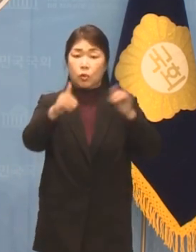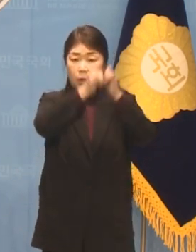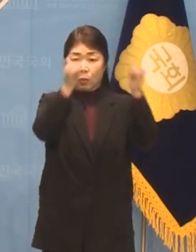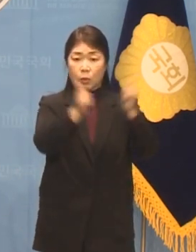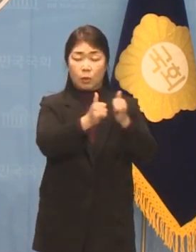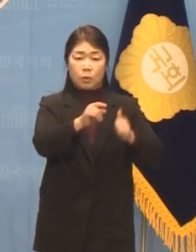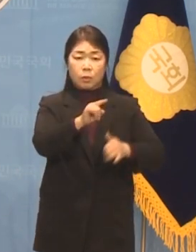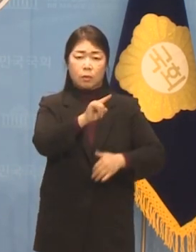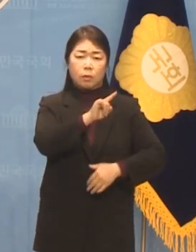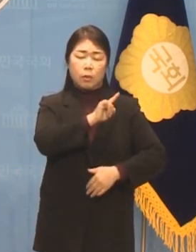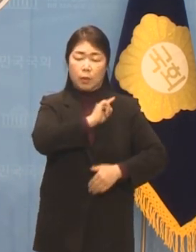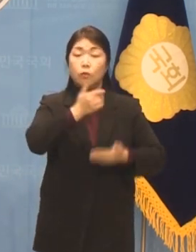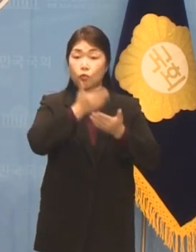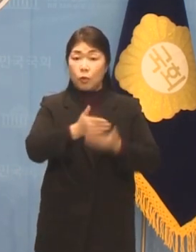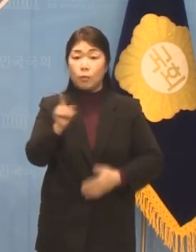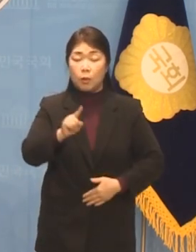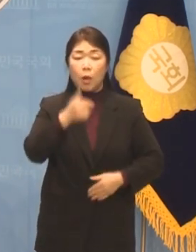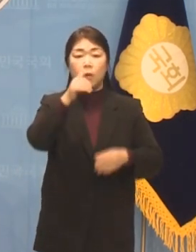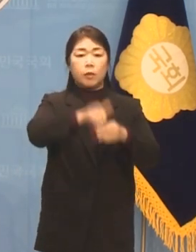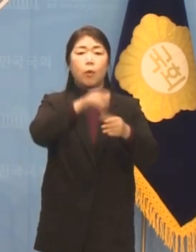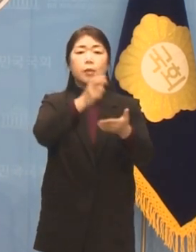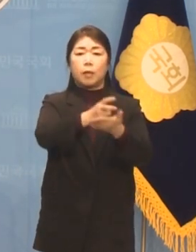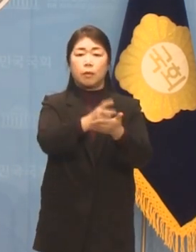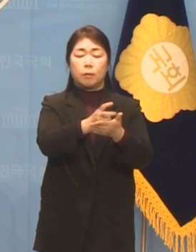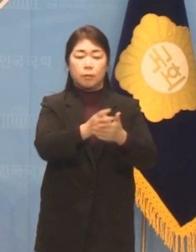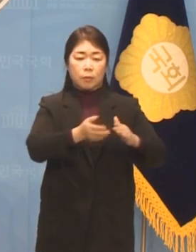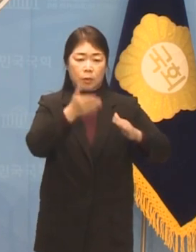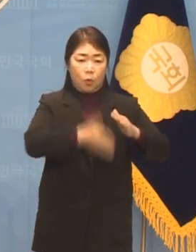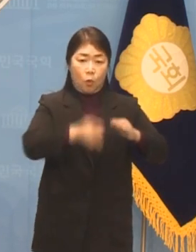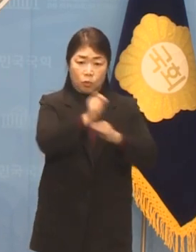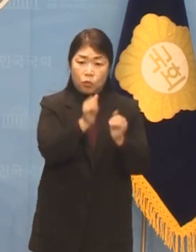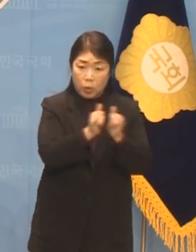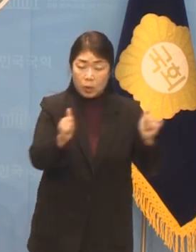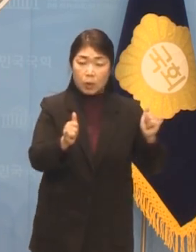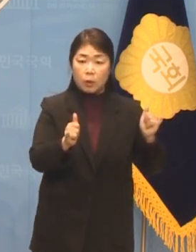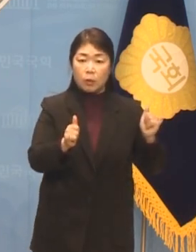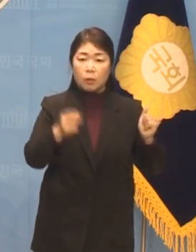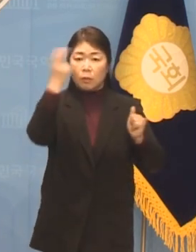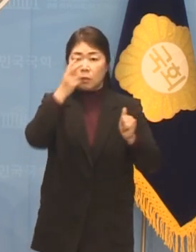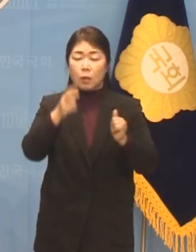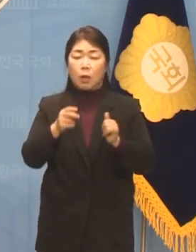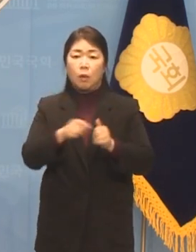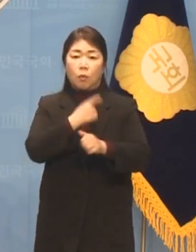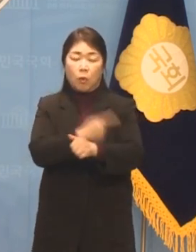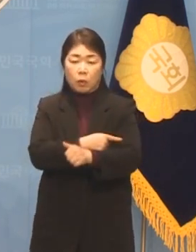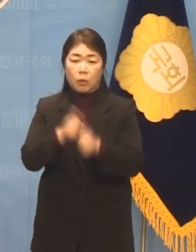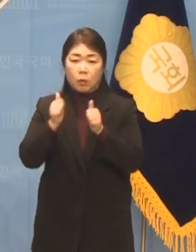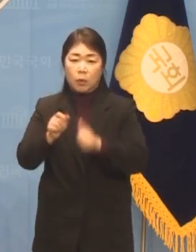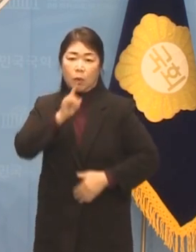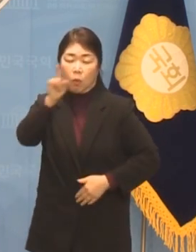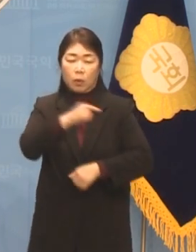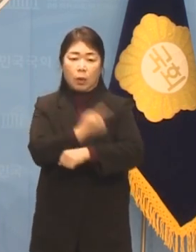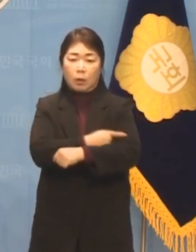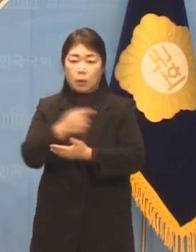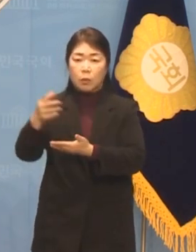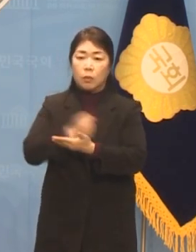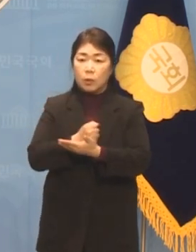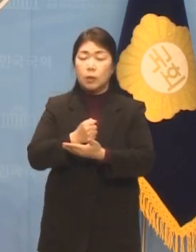가장 중요한 선거 제도를 공무원들이 그것도 수사권과 기소권이라는 막강한 권한을